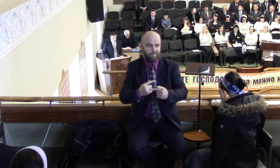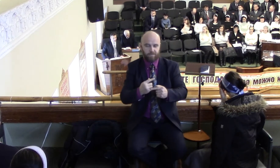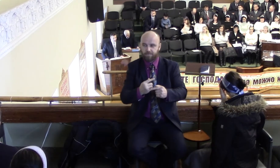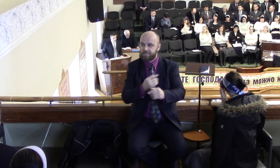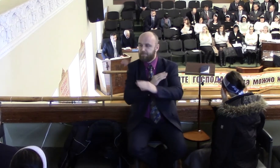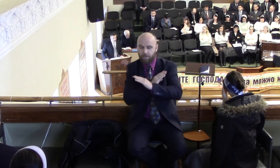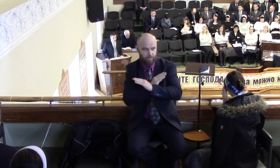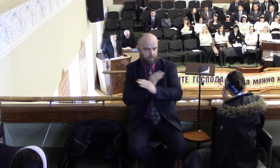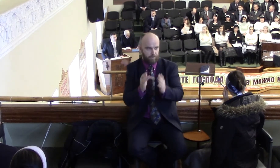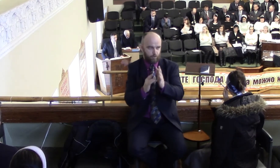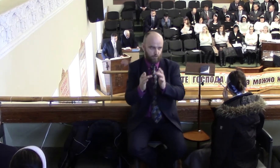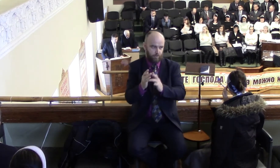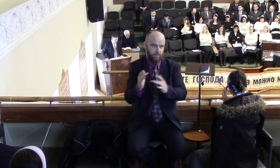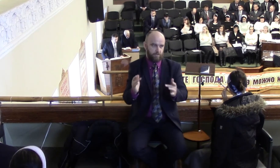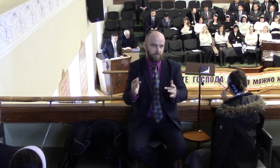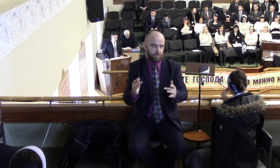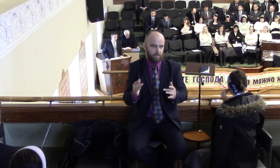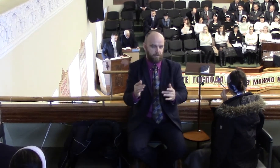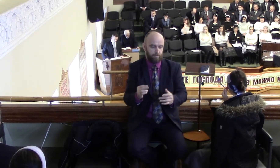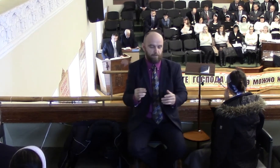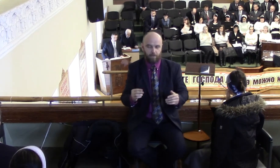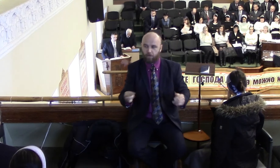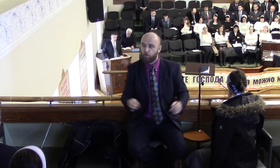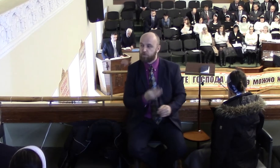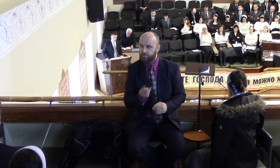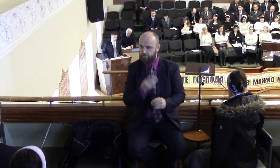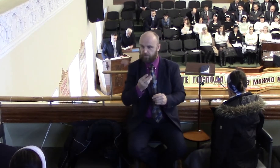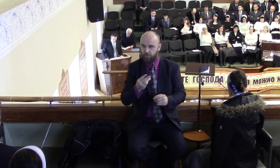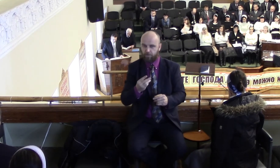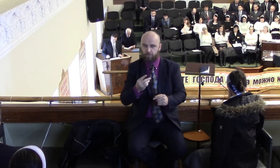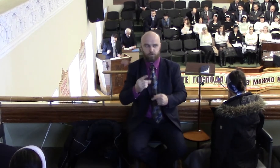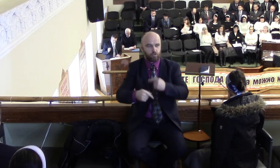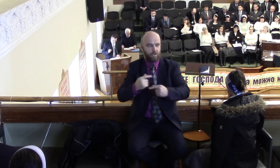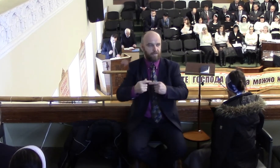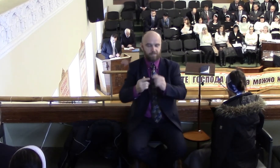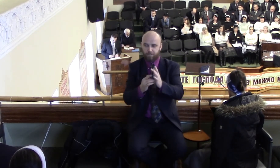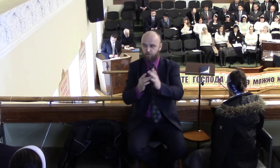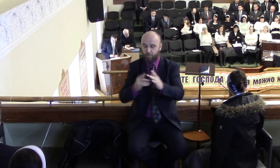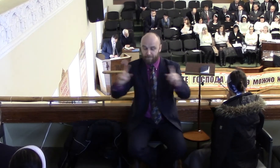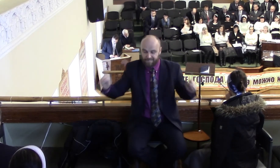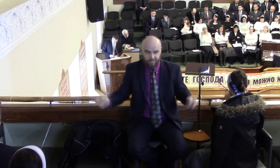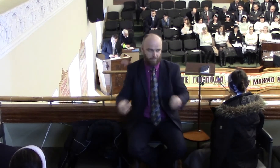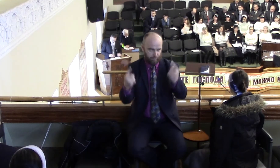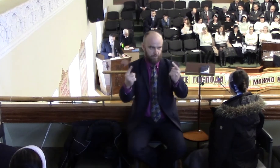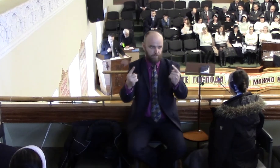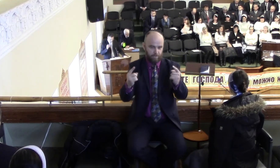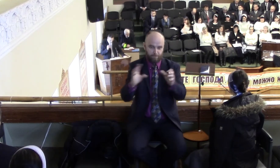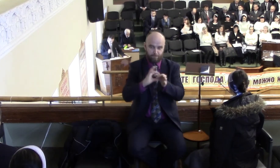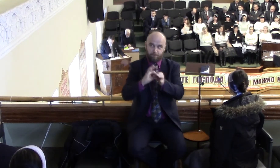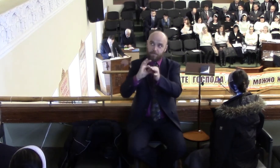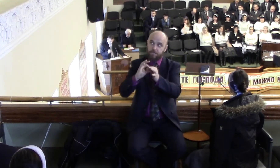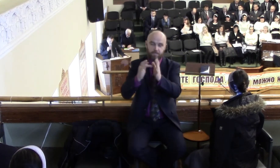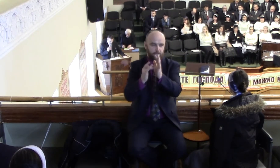Мы были оживотворены со Христом таким образом. Мы совоскресли с Ним, и мы